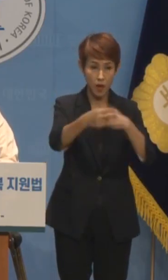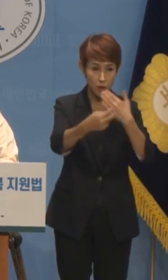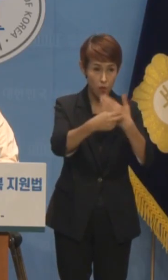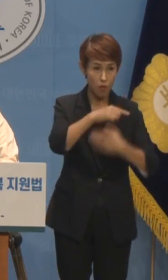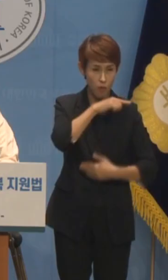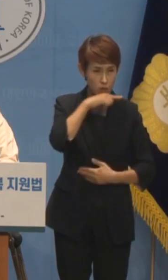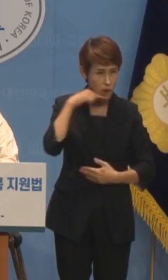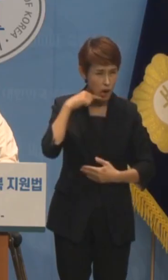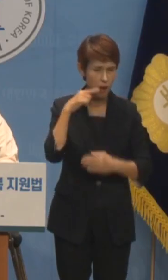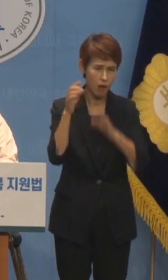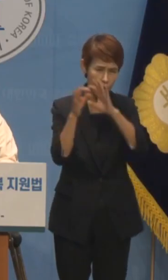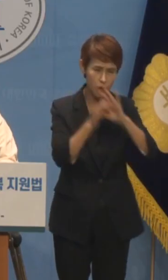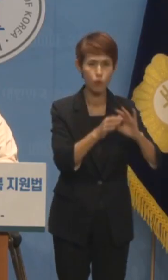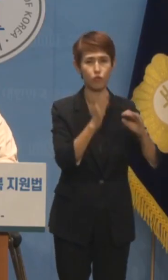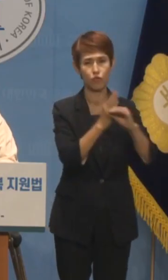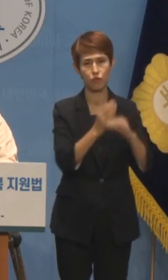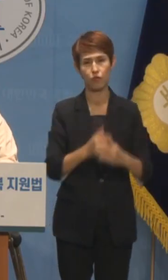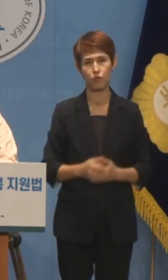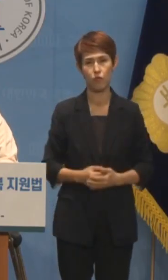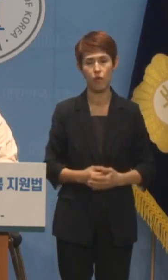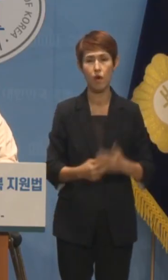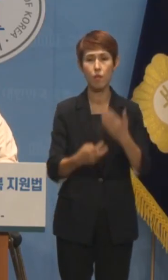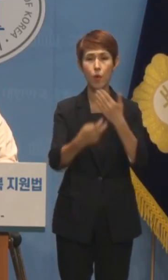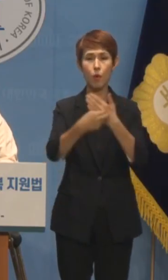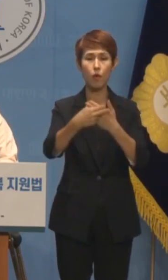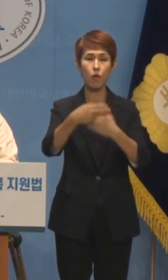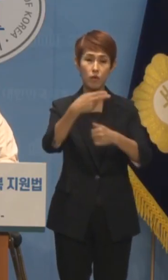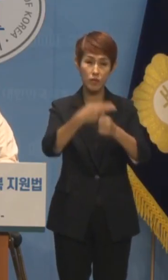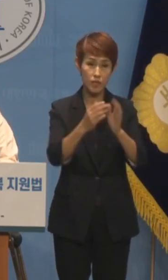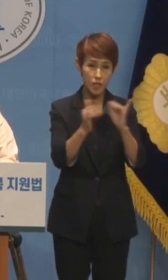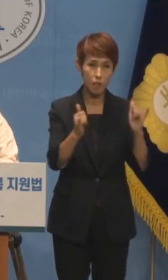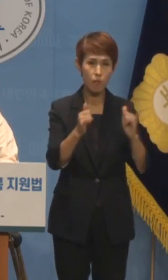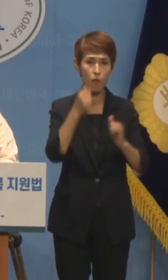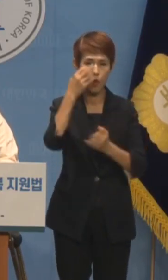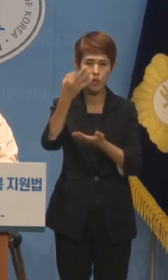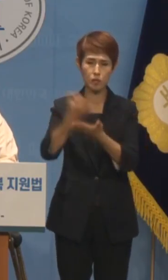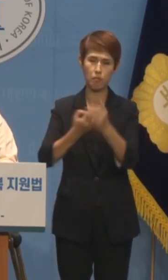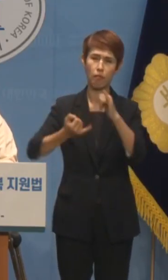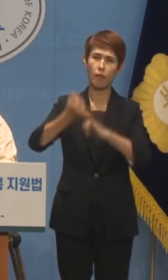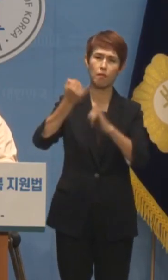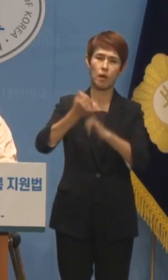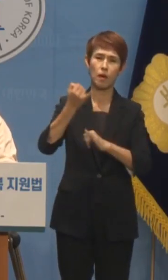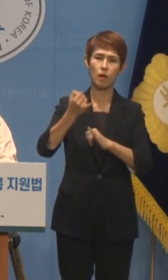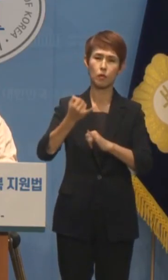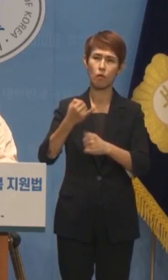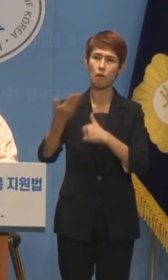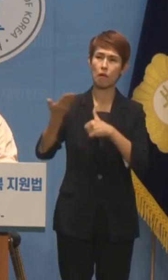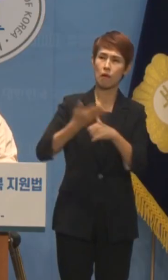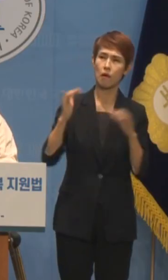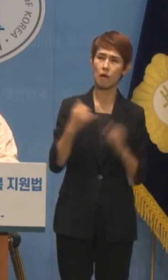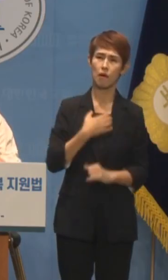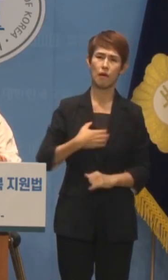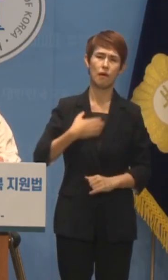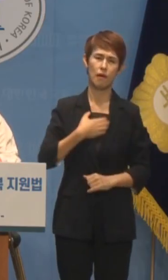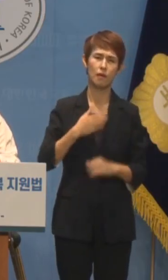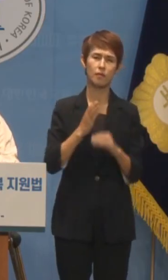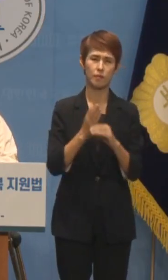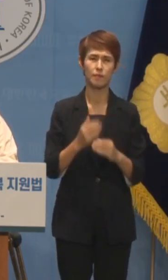있습니다. 이로 인해 병원 노동자들은 임금 체불과 구조조정의 압박에 놓여 있습니다.